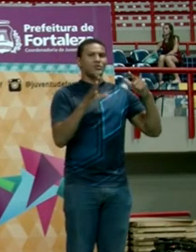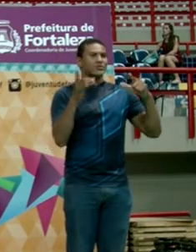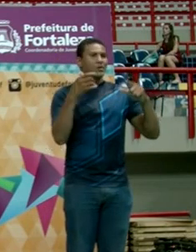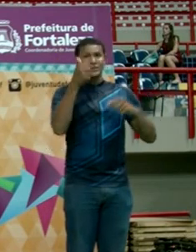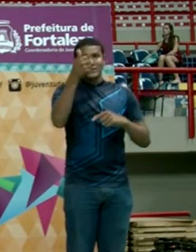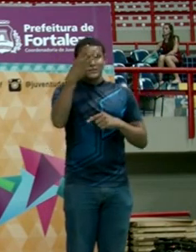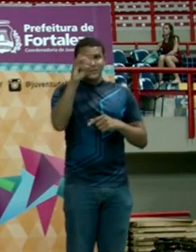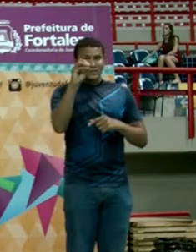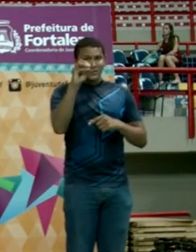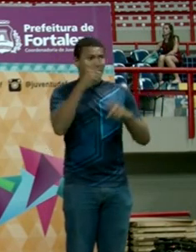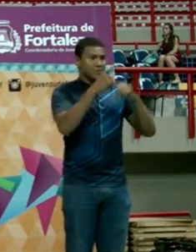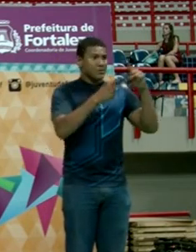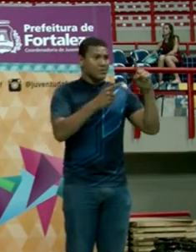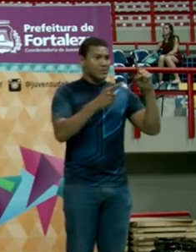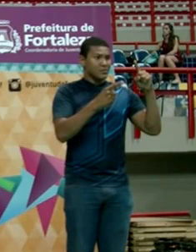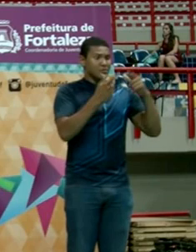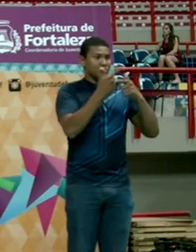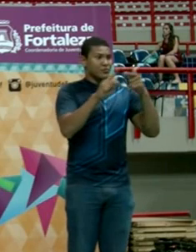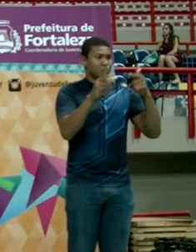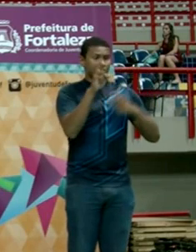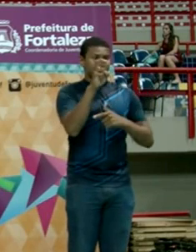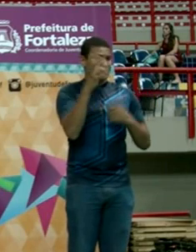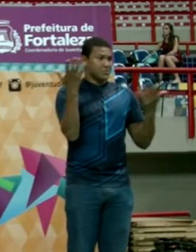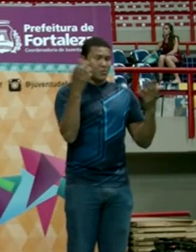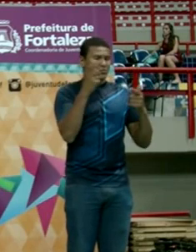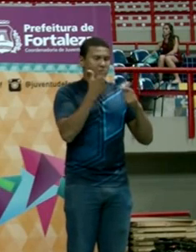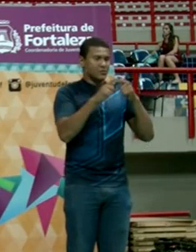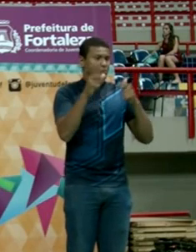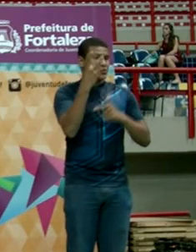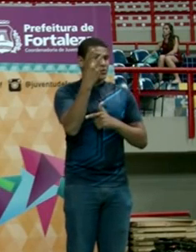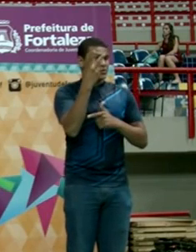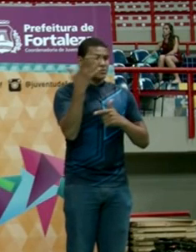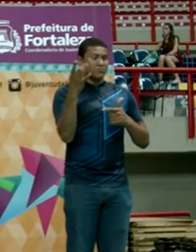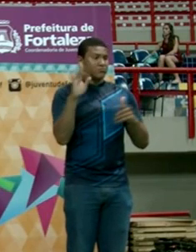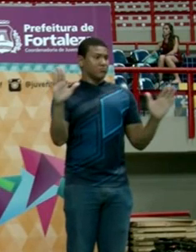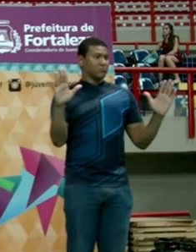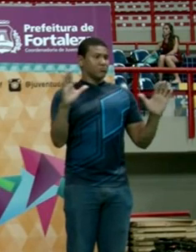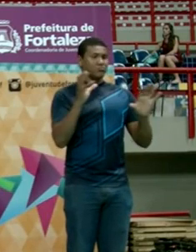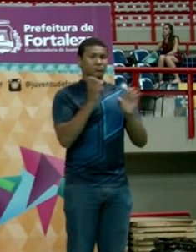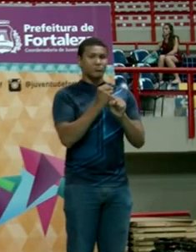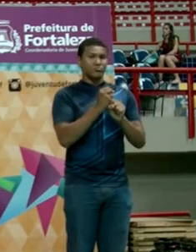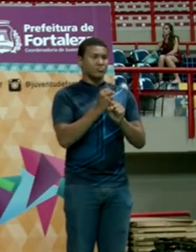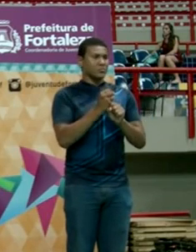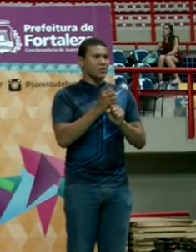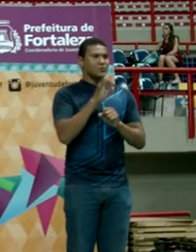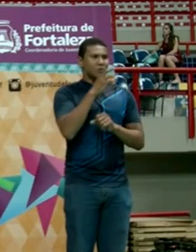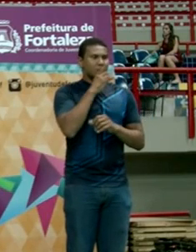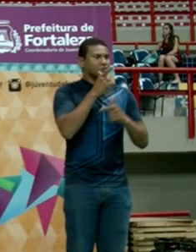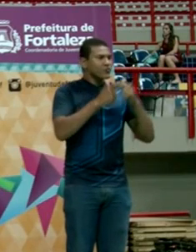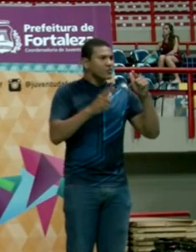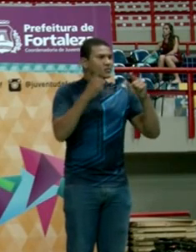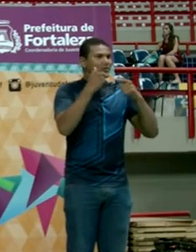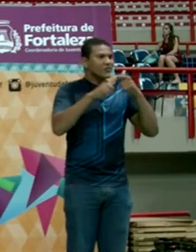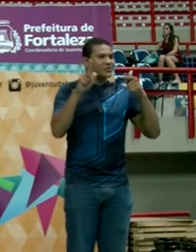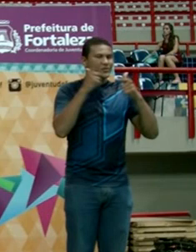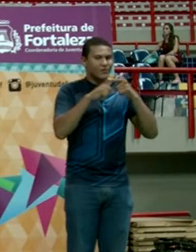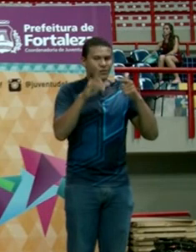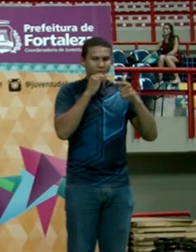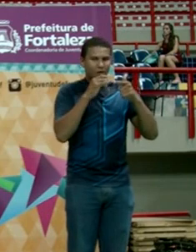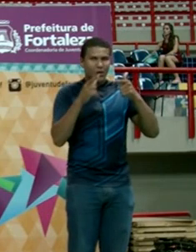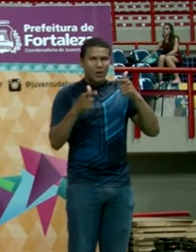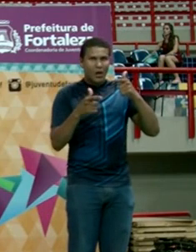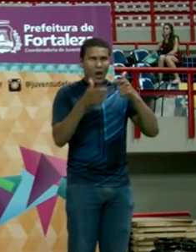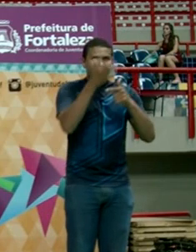os 5%. E aí vai, outras porcentagens, se você calcular 35%, é um joguinho de encaixe. 10% mais 10%